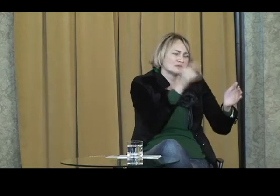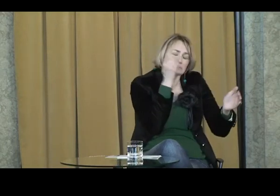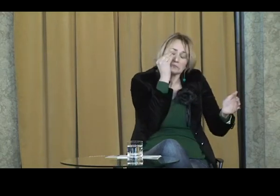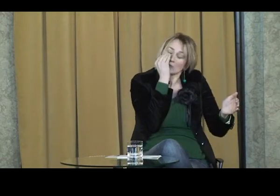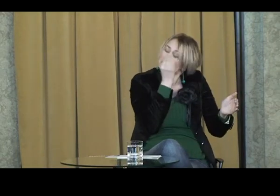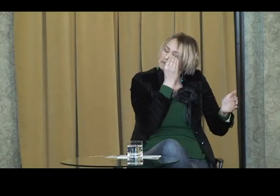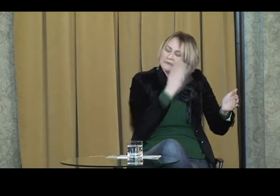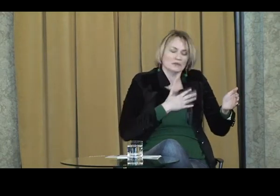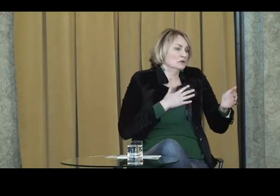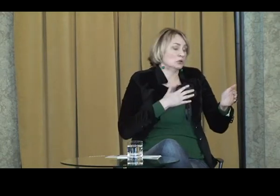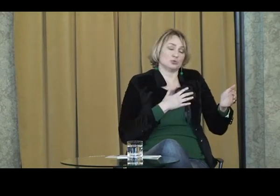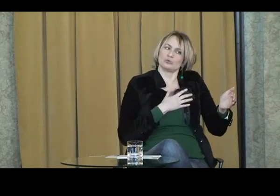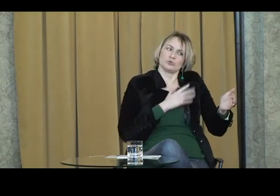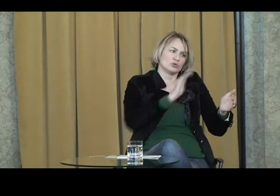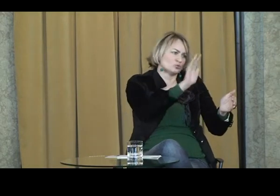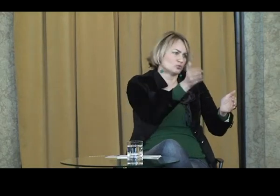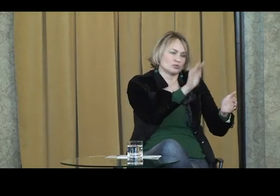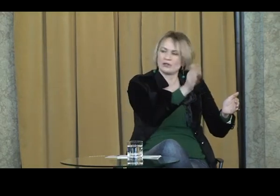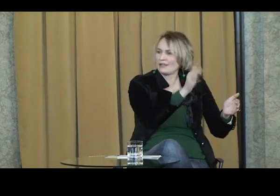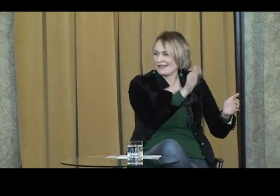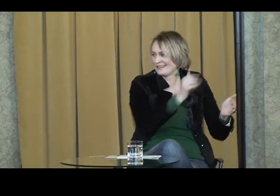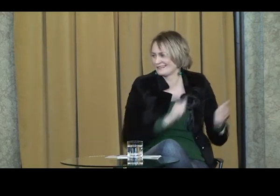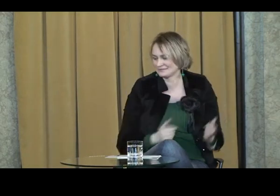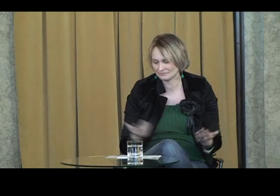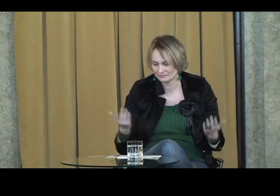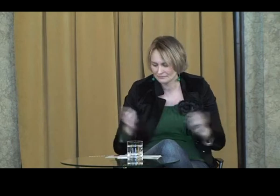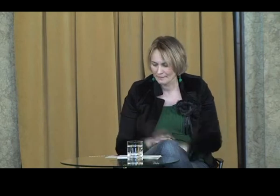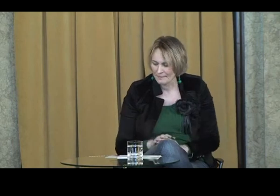so lieb und so süß, zu Tränen rührend. Nein.